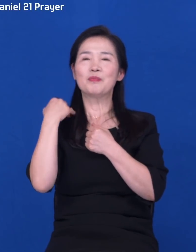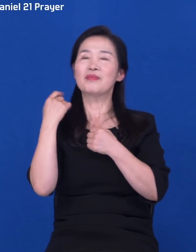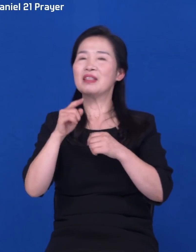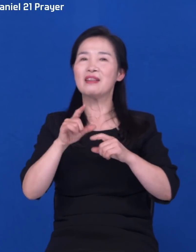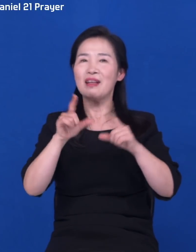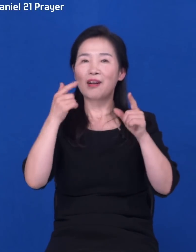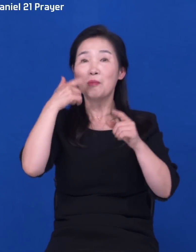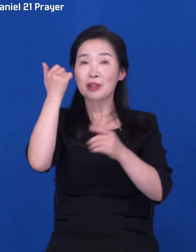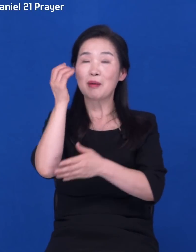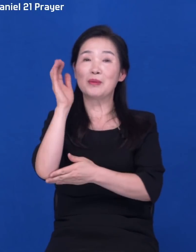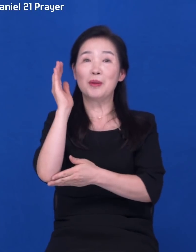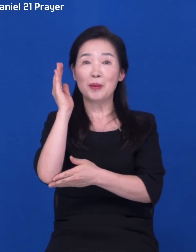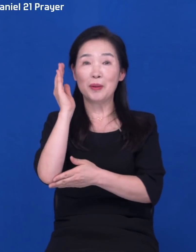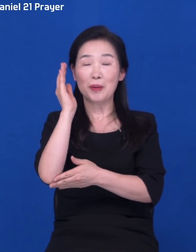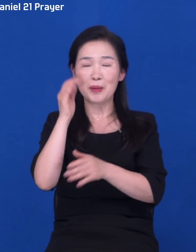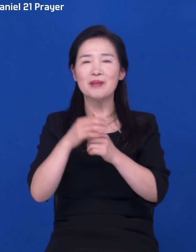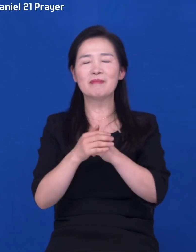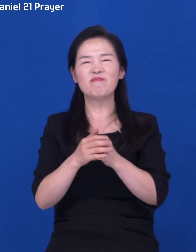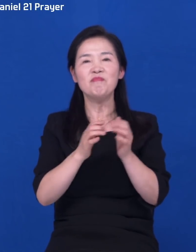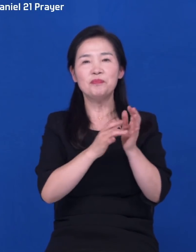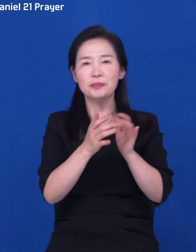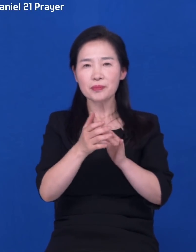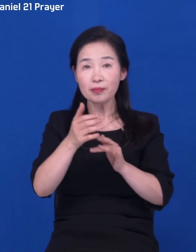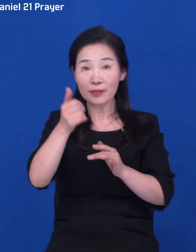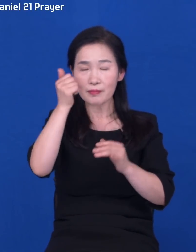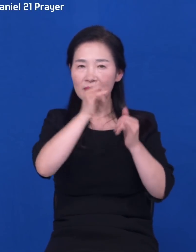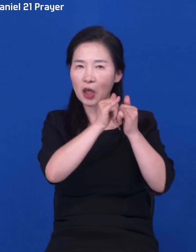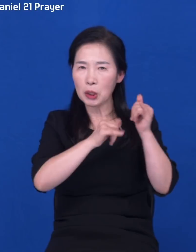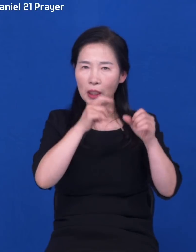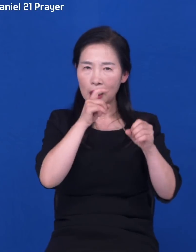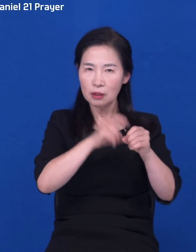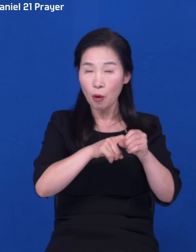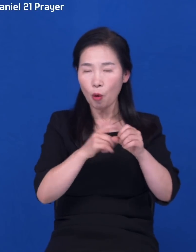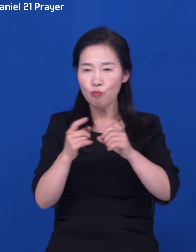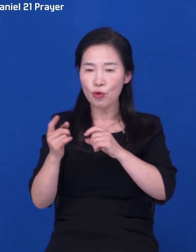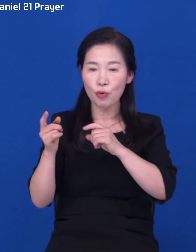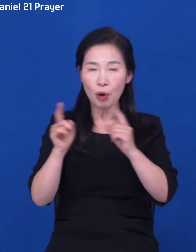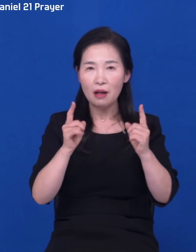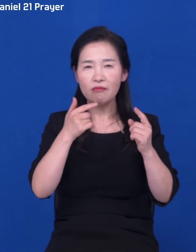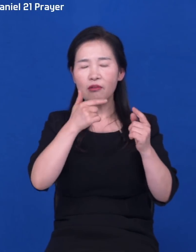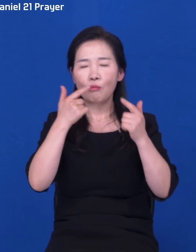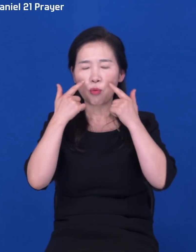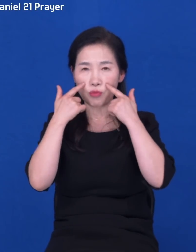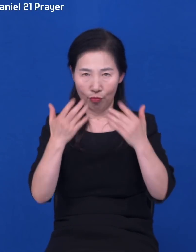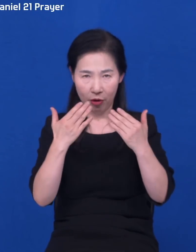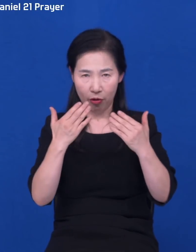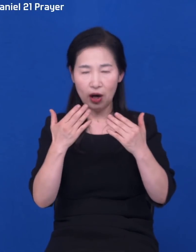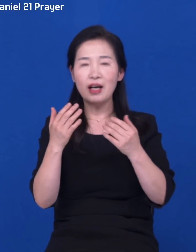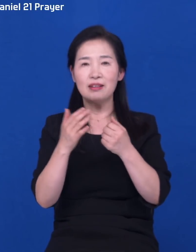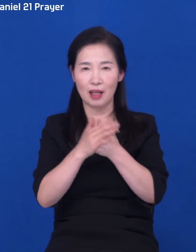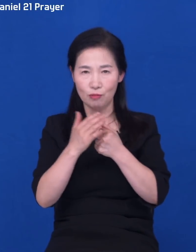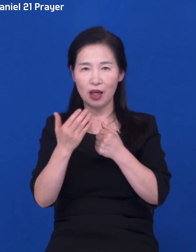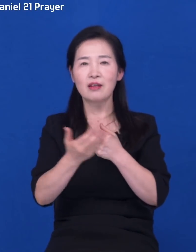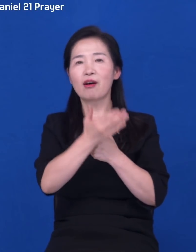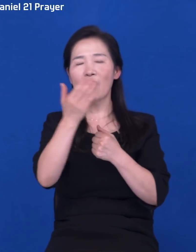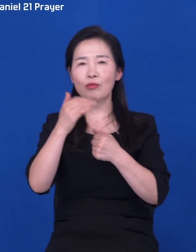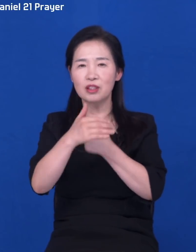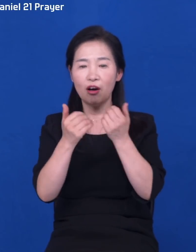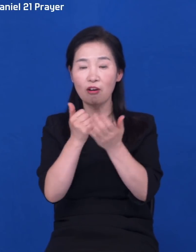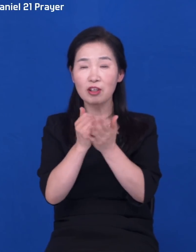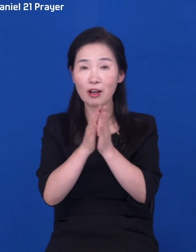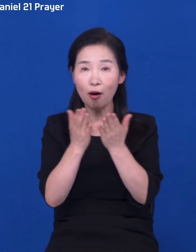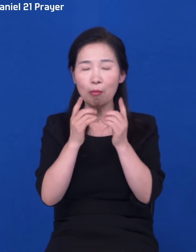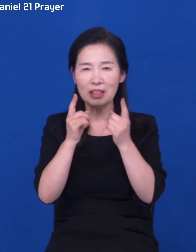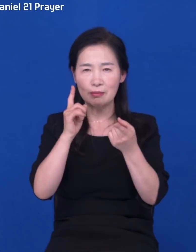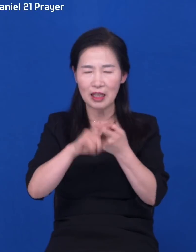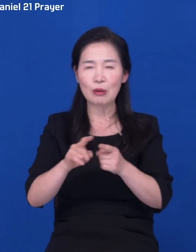하셨냐면 예수님이 역사적으로 부활하신 게 너무나 분명한 사실이기 때문에 여러분 성경 말씀대로 사는 것이